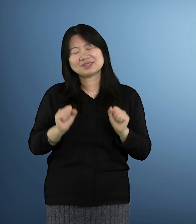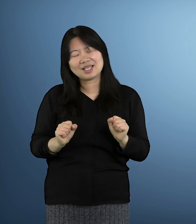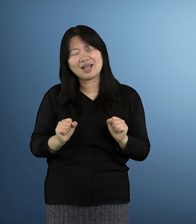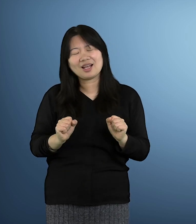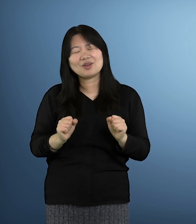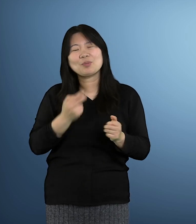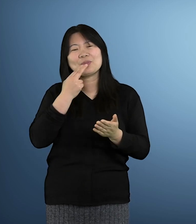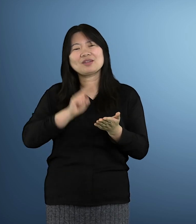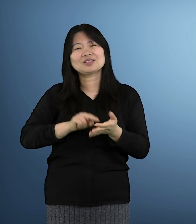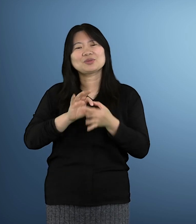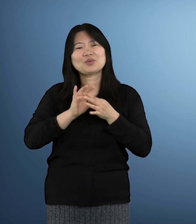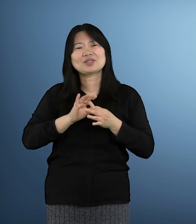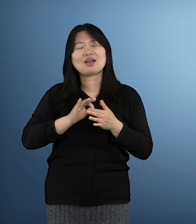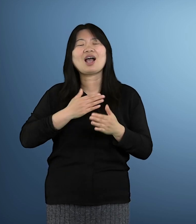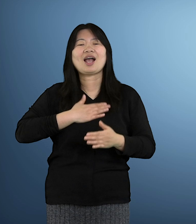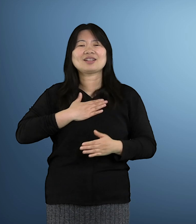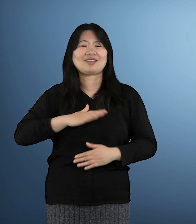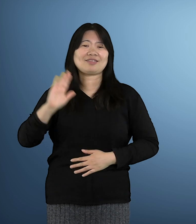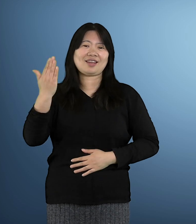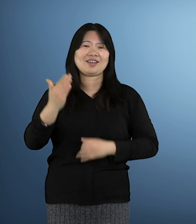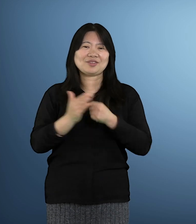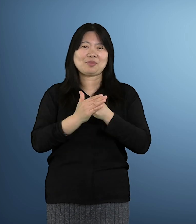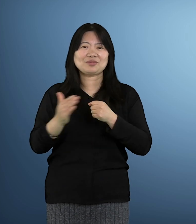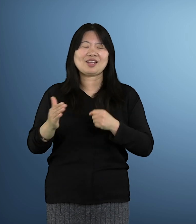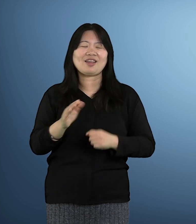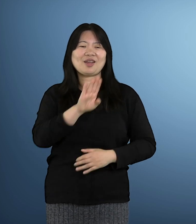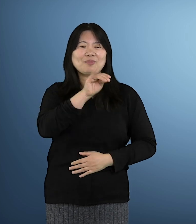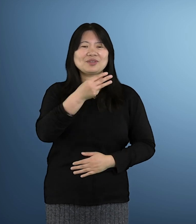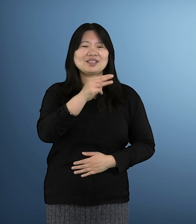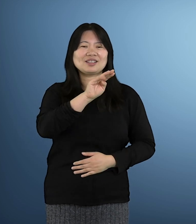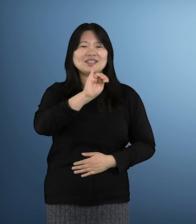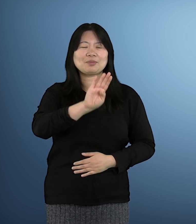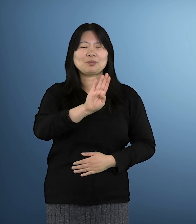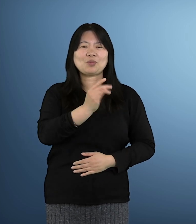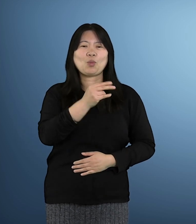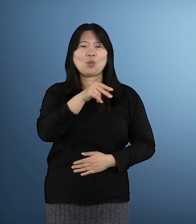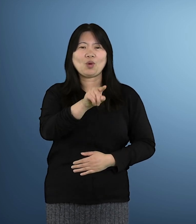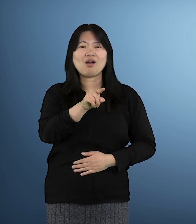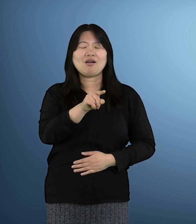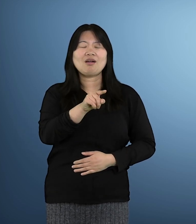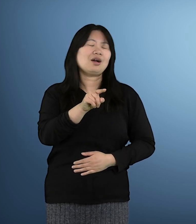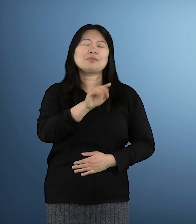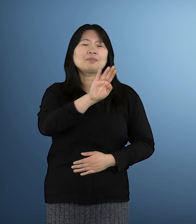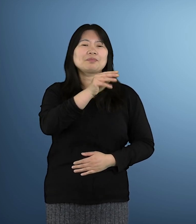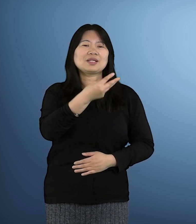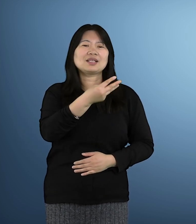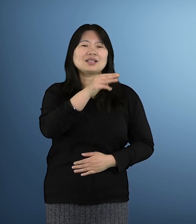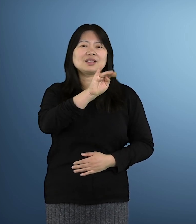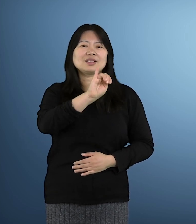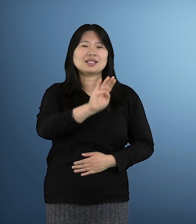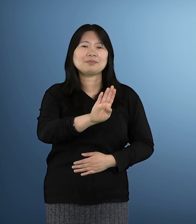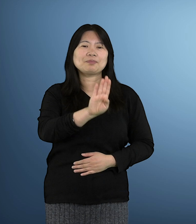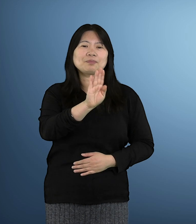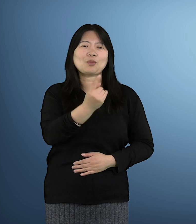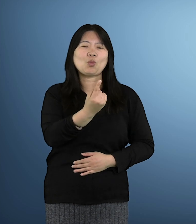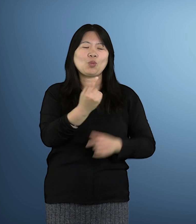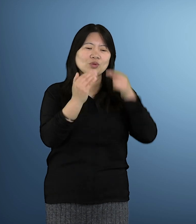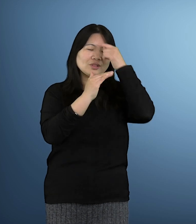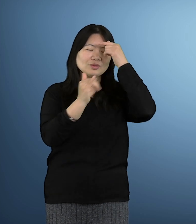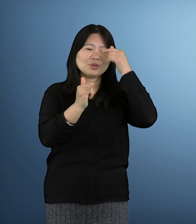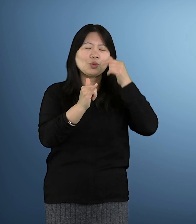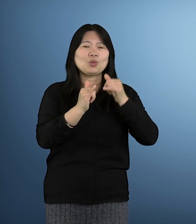그래서 빌립보 성도들이 참 착해요. 성도들이 다 착하긴 착하죠.